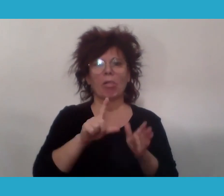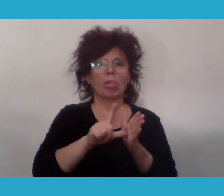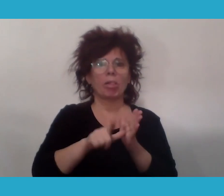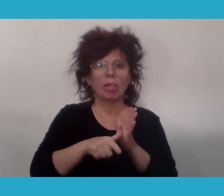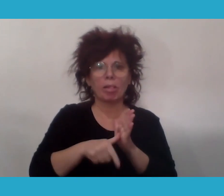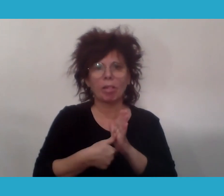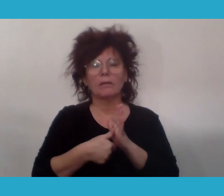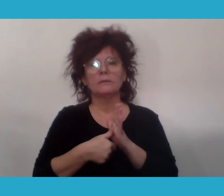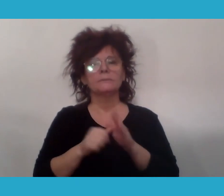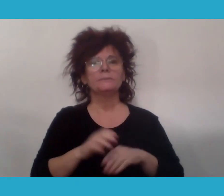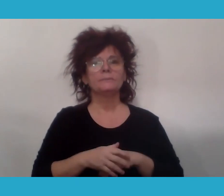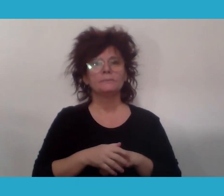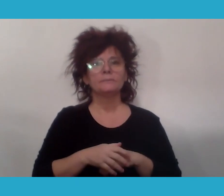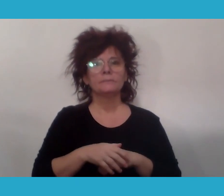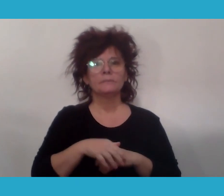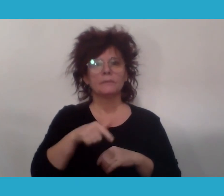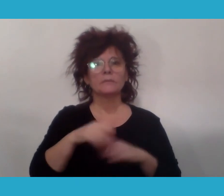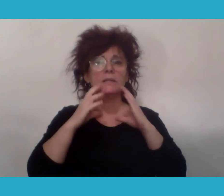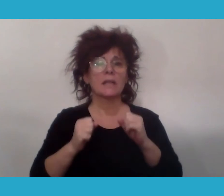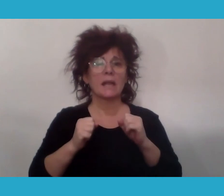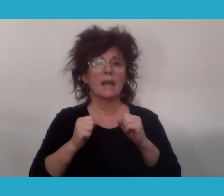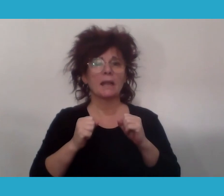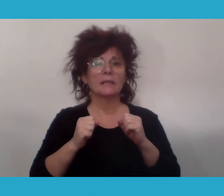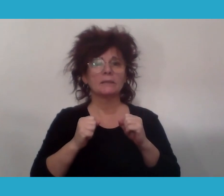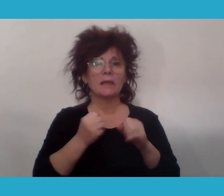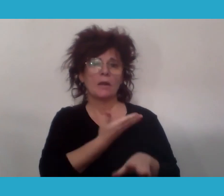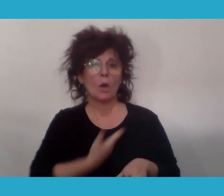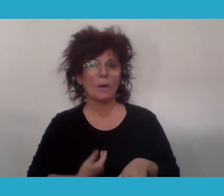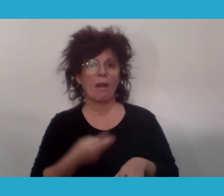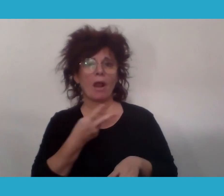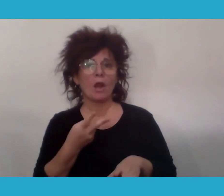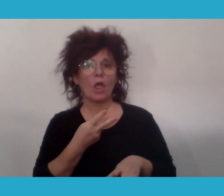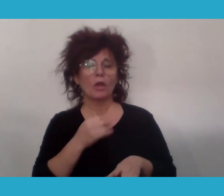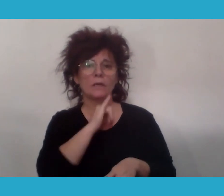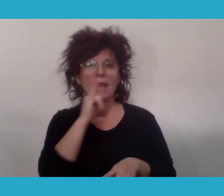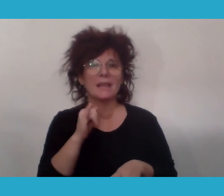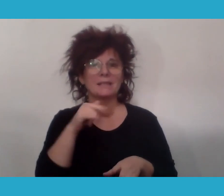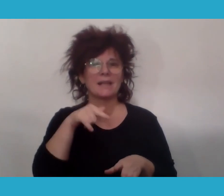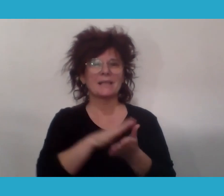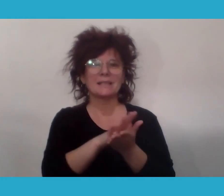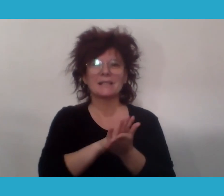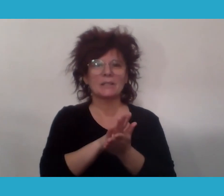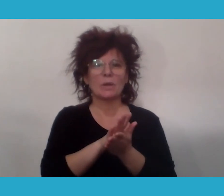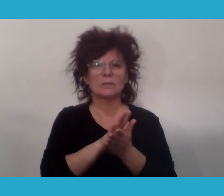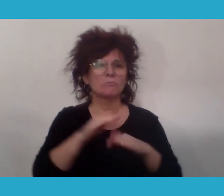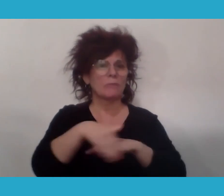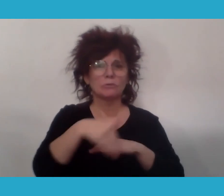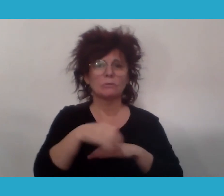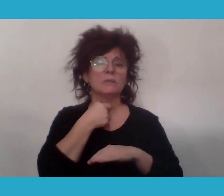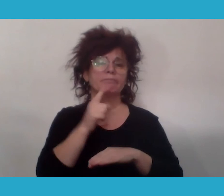atrasados, persecución política, por lo que se dirige al secretario de Ambiente y al gobernador y les dice que bajo esas condiciones no quiere la